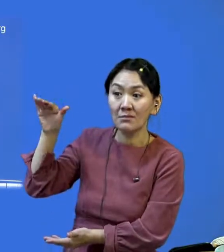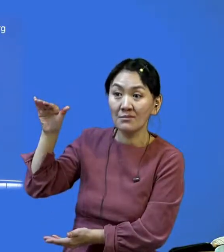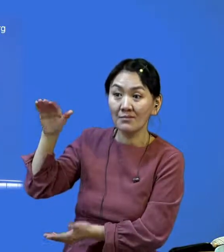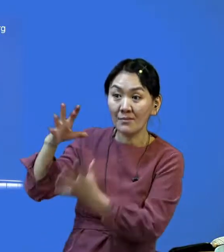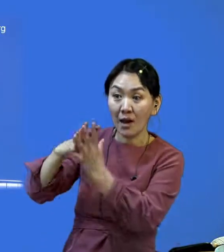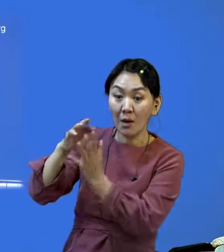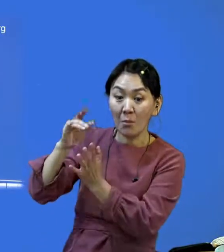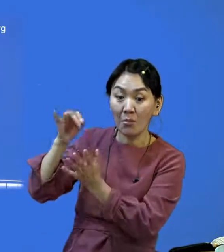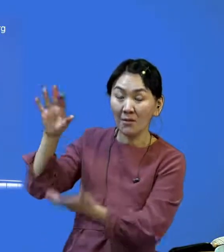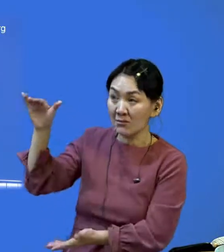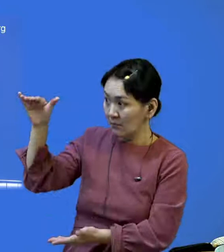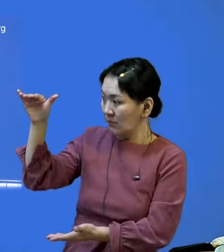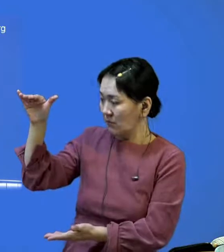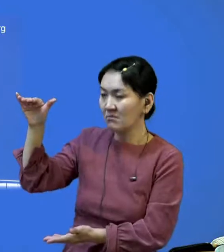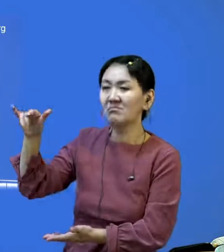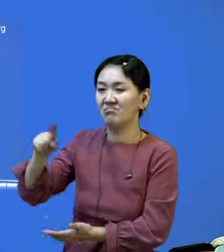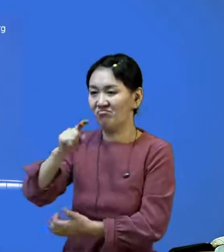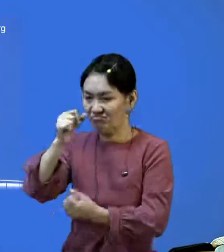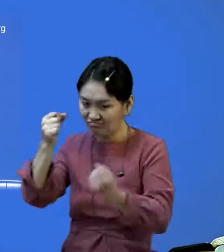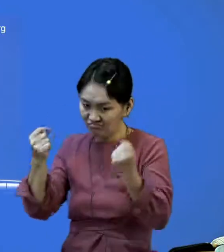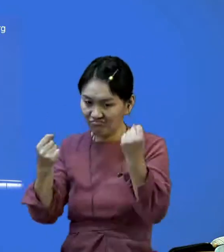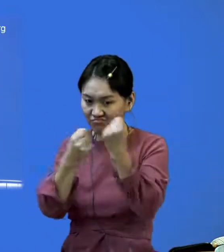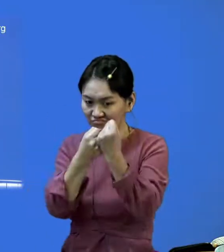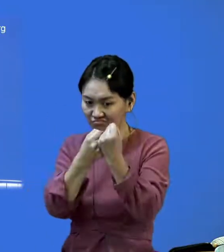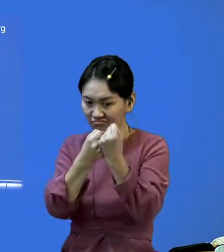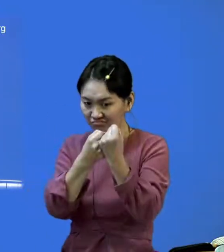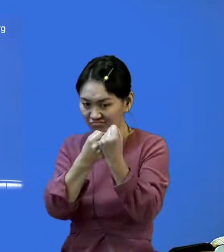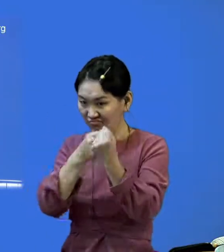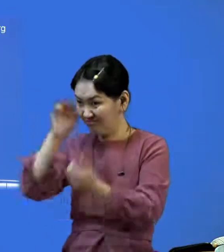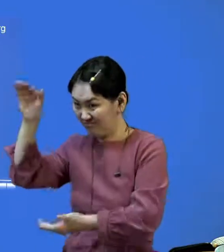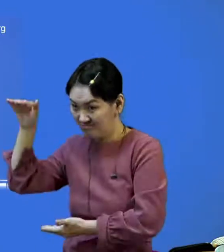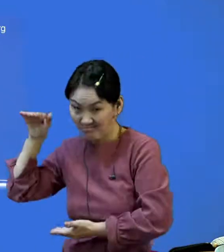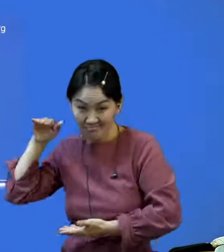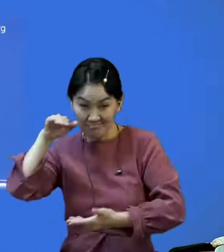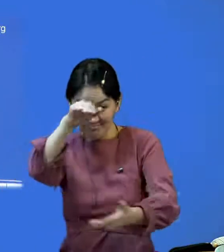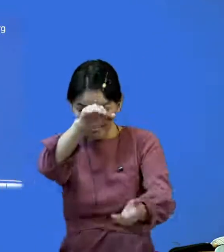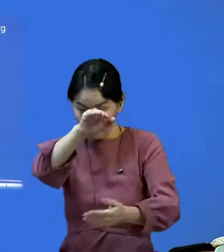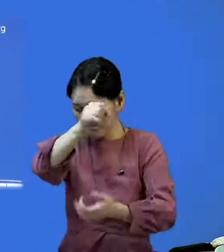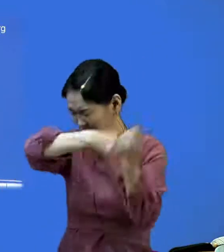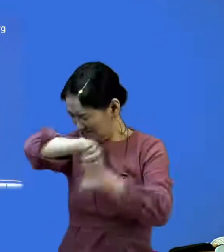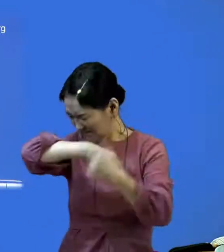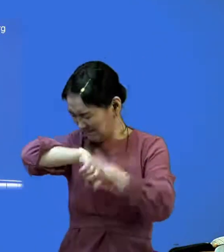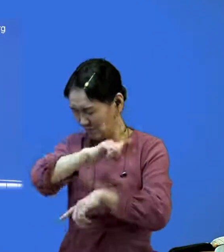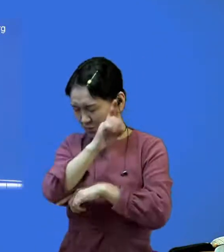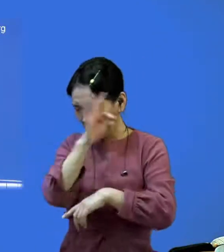арын тэрбумыг хөрөнгө оруулаад 100 тэрбумтай болчихъя гэл тийм юм өрөөдөө явчих уу?